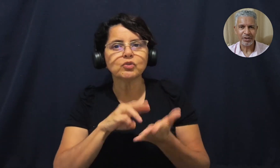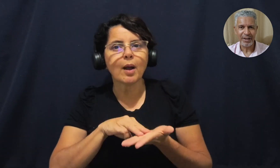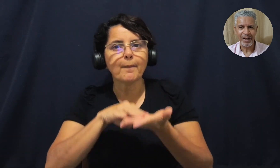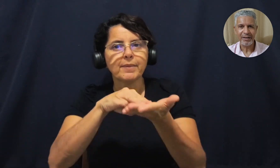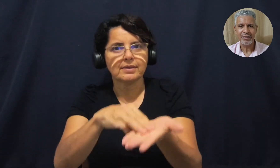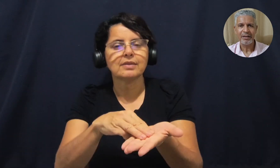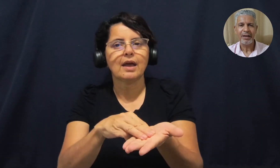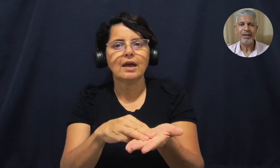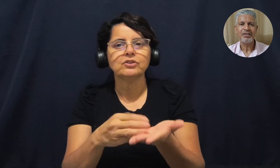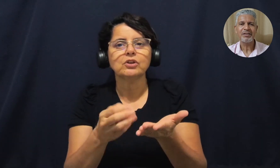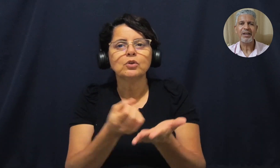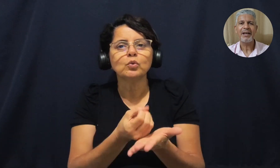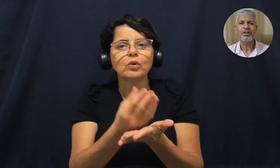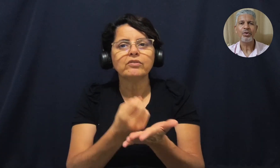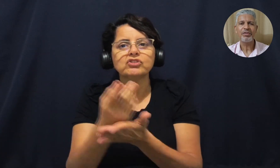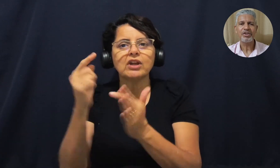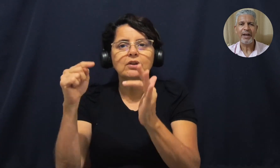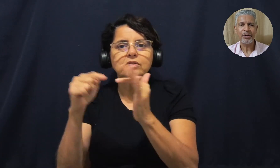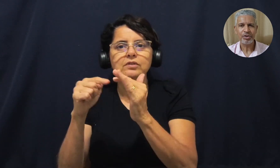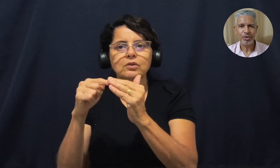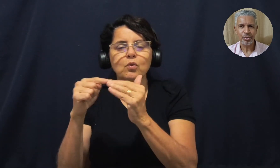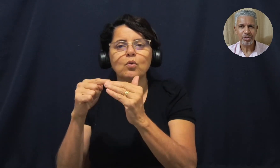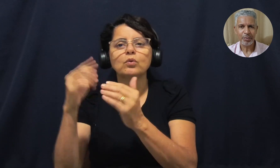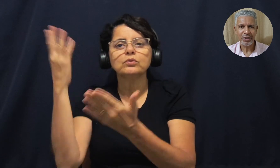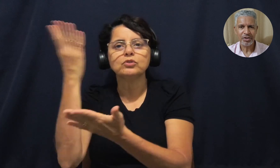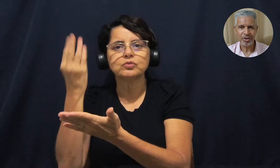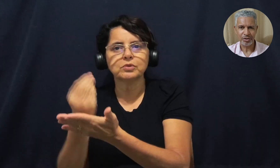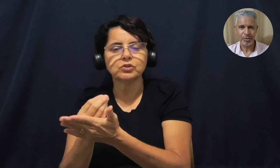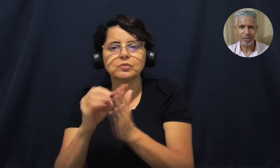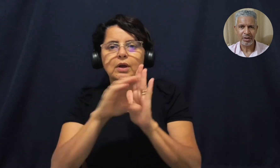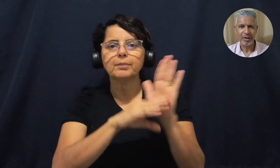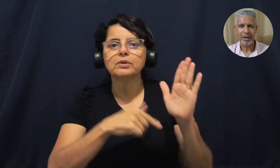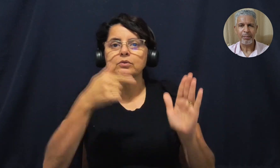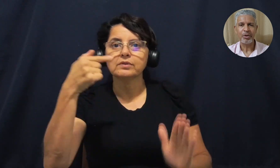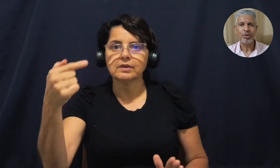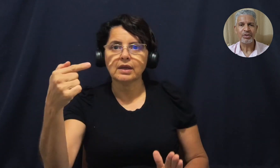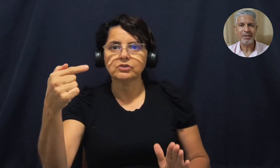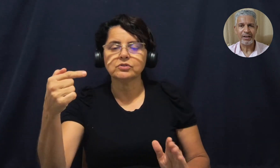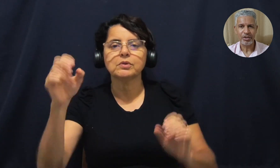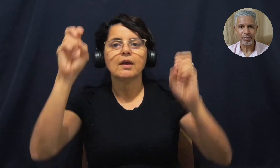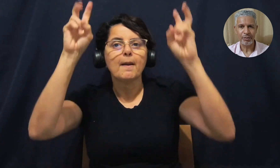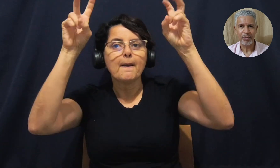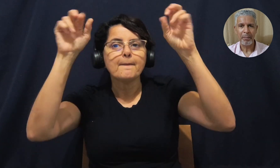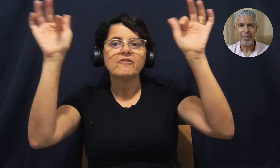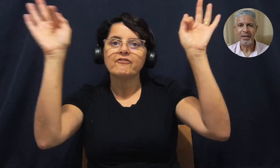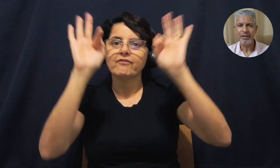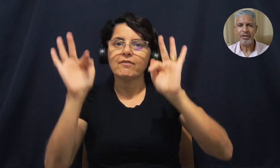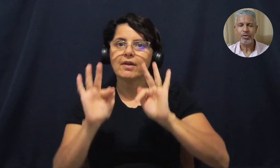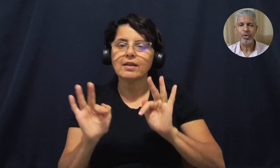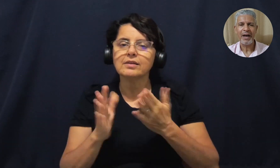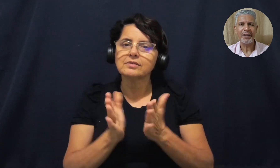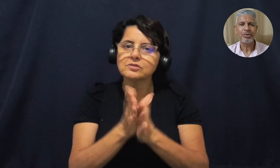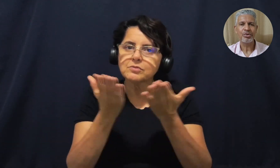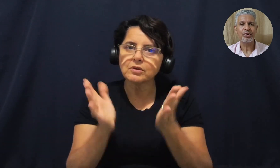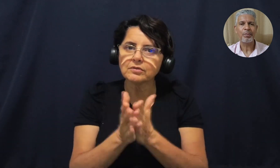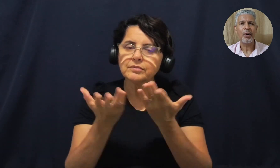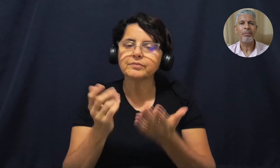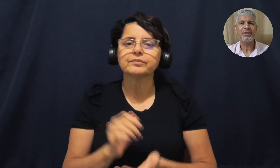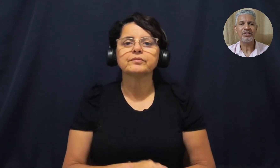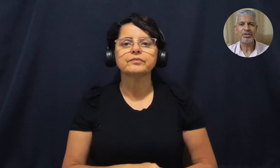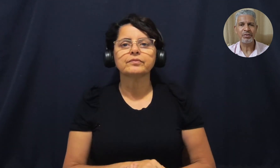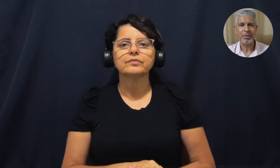de Lacordaire, registrada no Evangelho segundo o Espiritismo, capítulo 7, Bem-aventurados